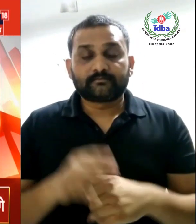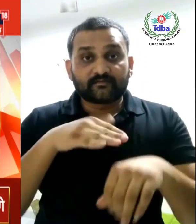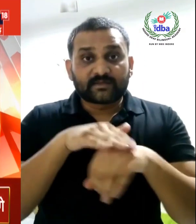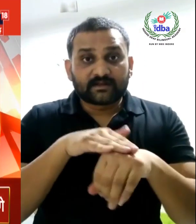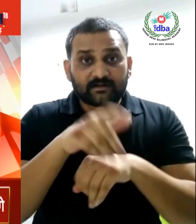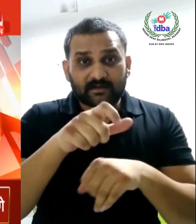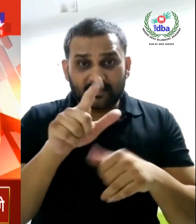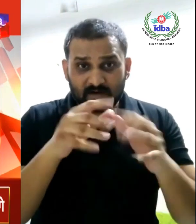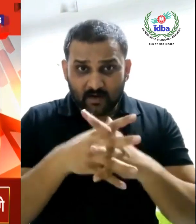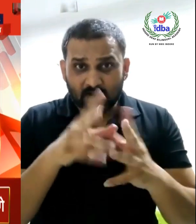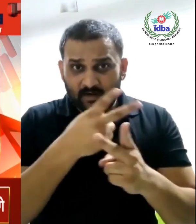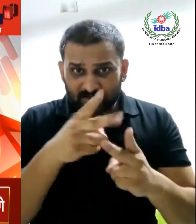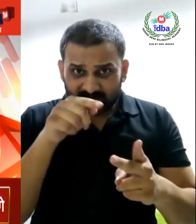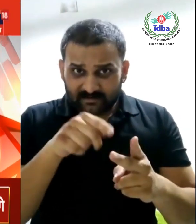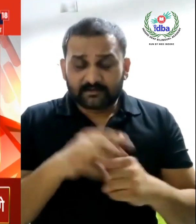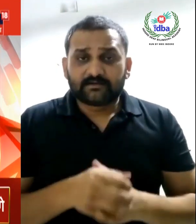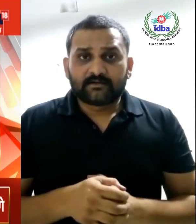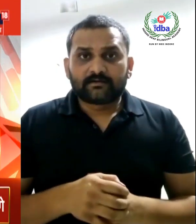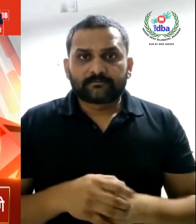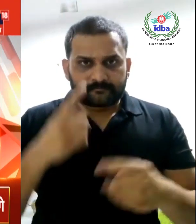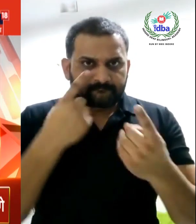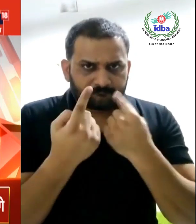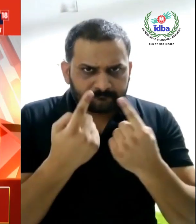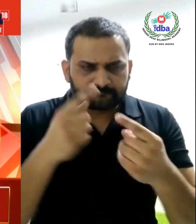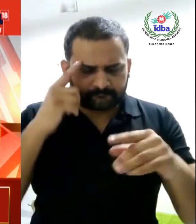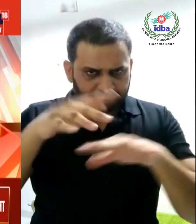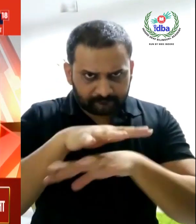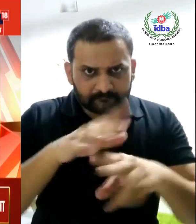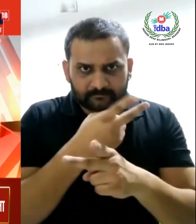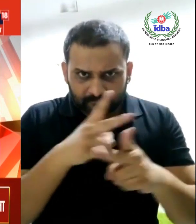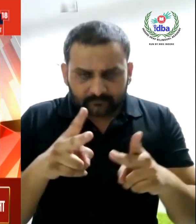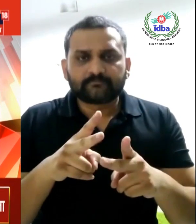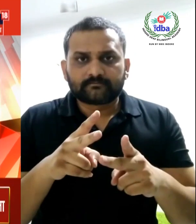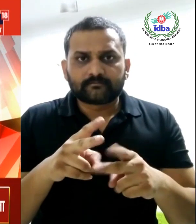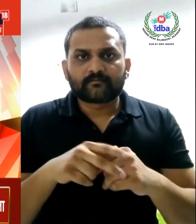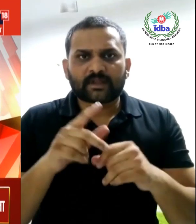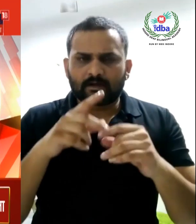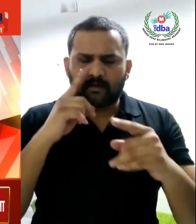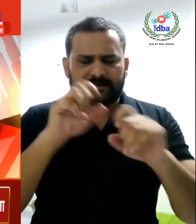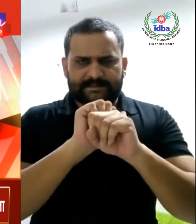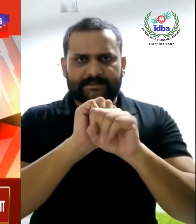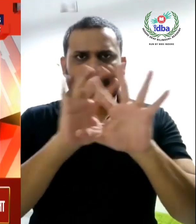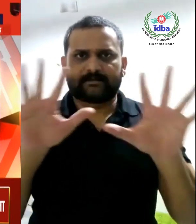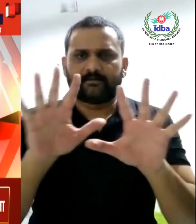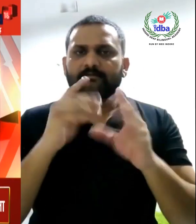लेबर लॉज के अंतर्गत निरीक्षण की व्यवस्था को और पारदर्शी